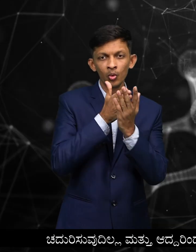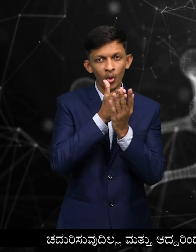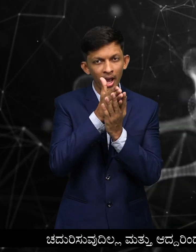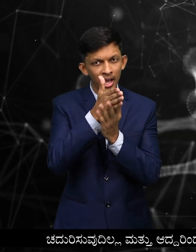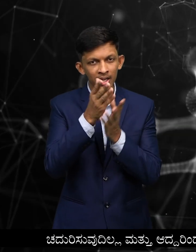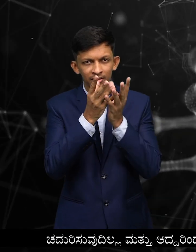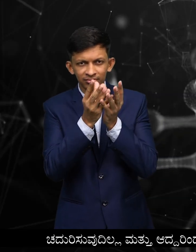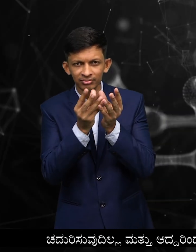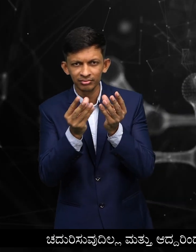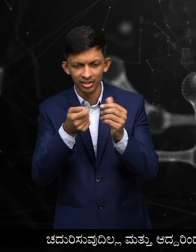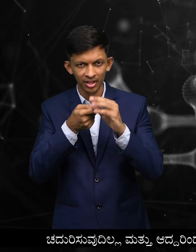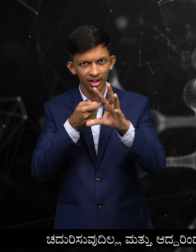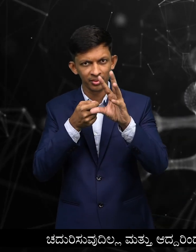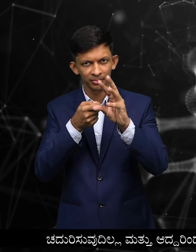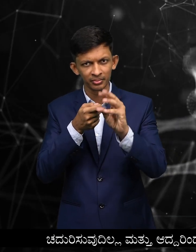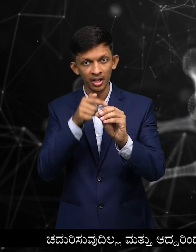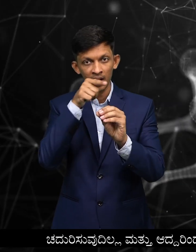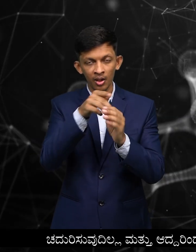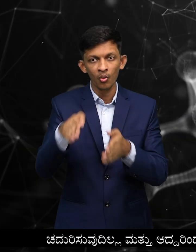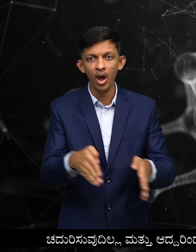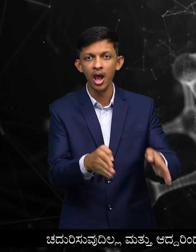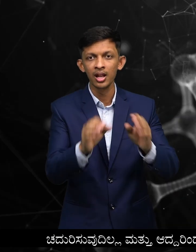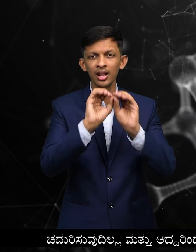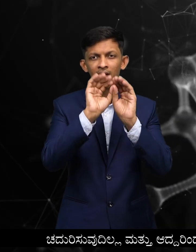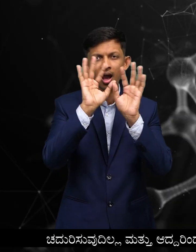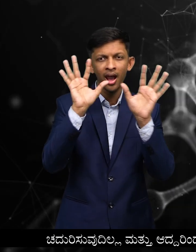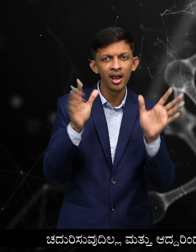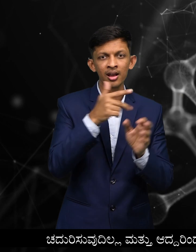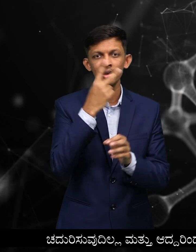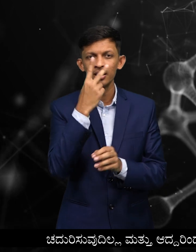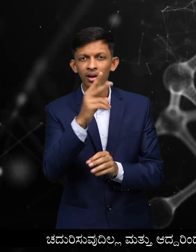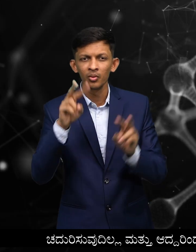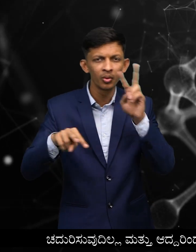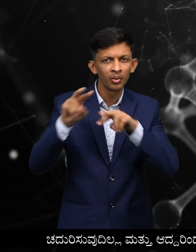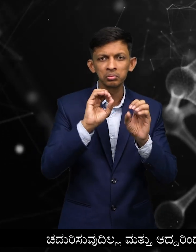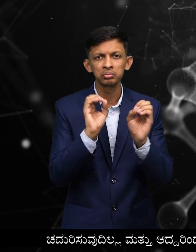ಚದುರಿಸುವುದಿಲ್ಲ ಮತ್ತು ಆದ್ದರಿಂದ ಬೆಳಕಿನ ಮಾರ್ಗವು ದ್ರವಣದಲ್ಲಿ ಗೋಚರಿಸುವುದಿಲ್ಲ.